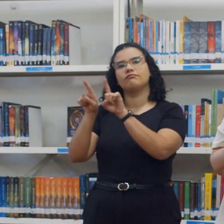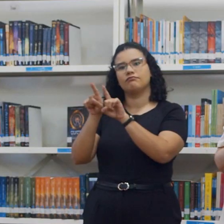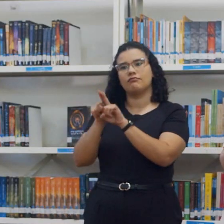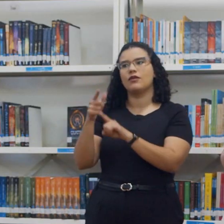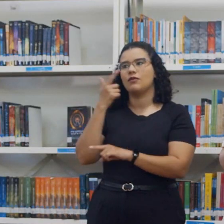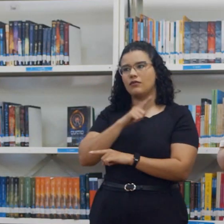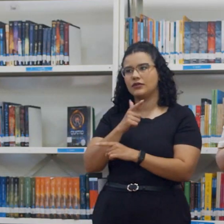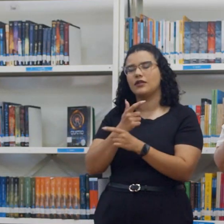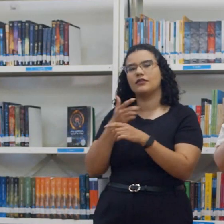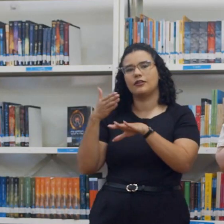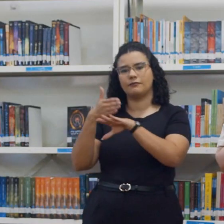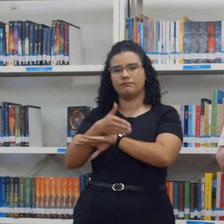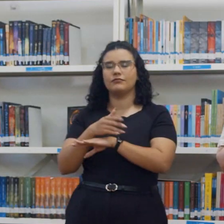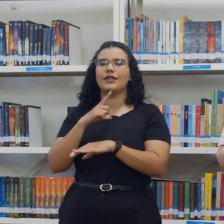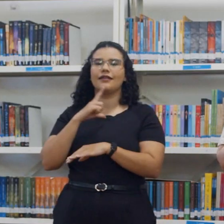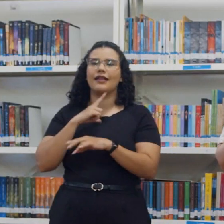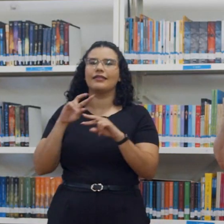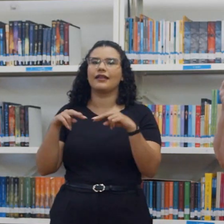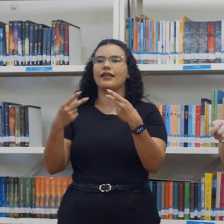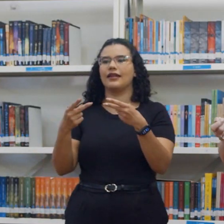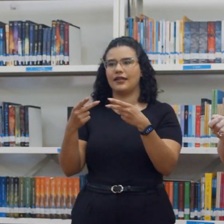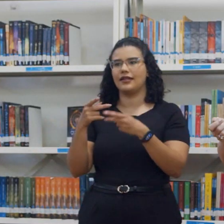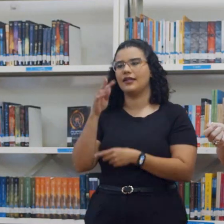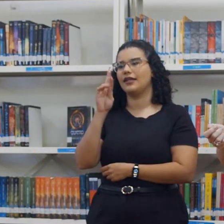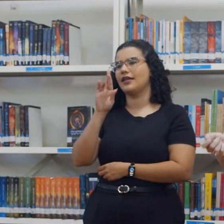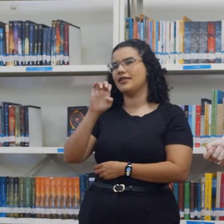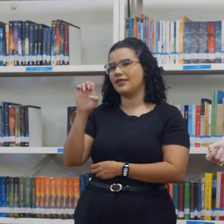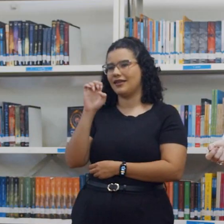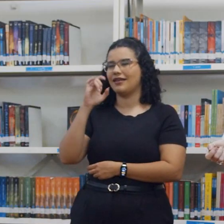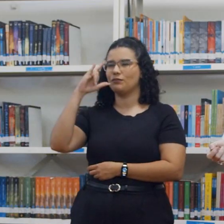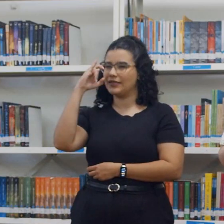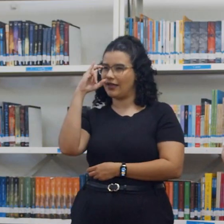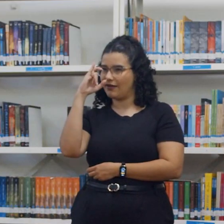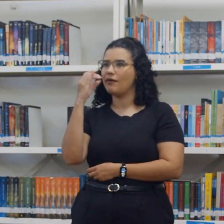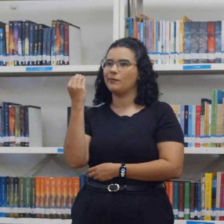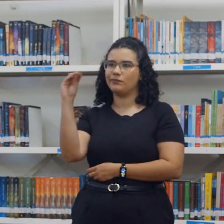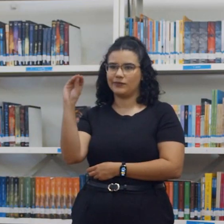gente vai deixar no link da Linktree do nosso Instagram,